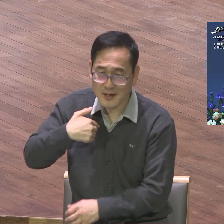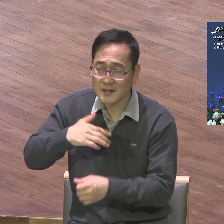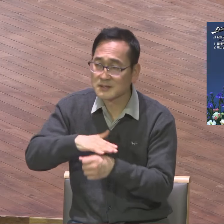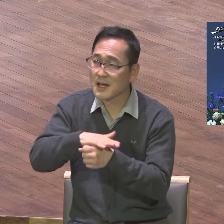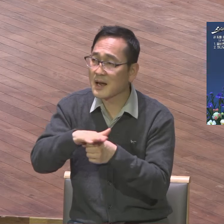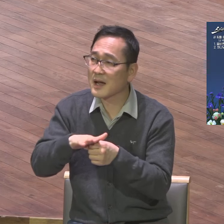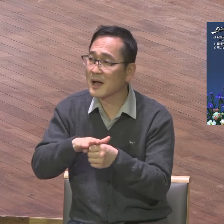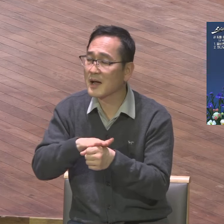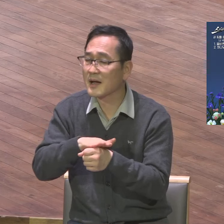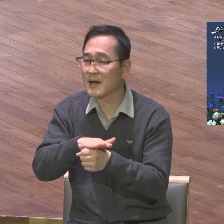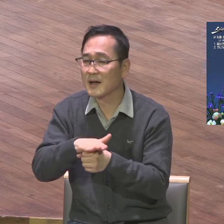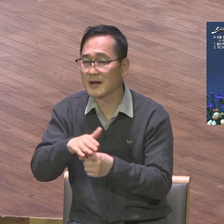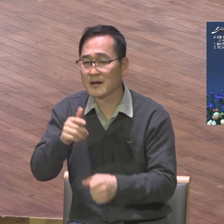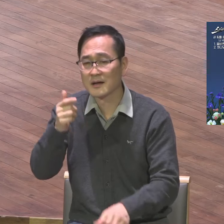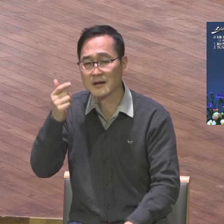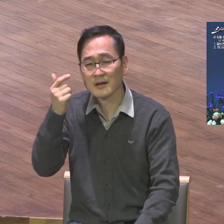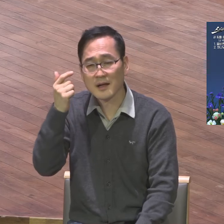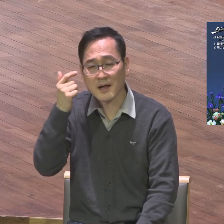날